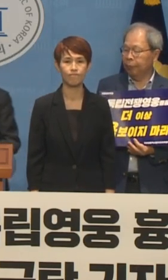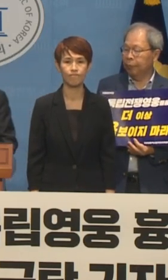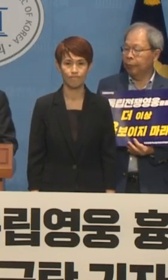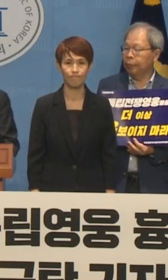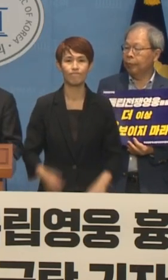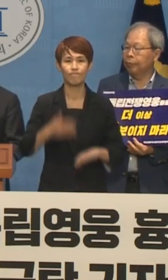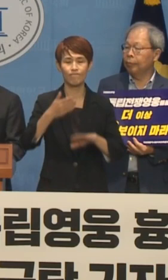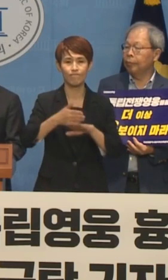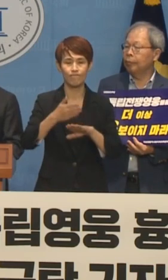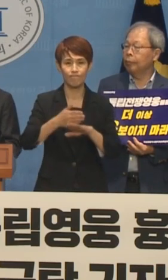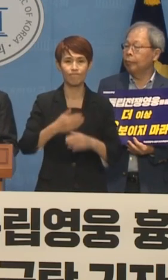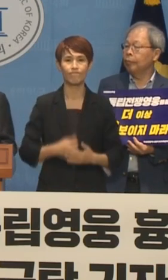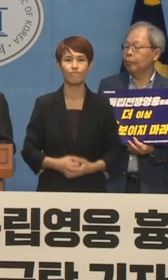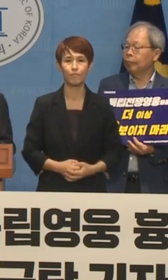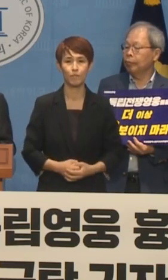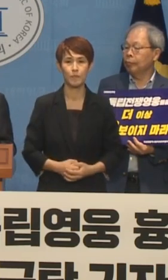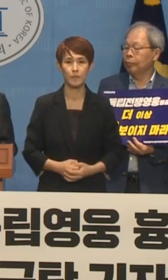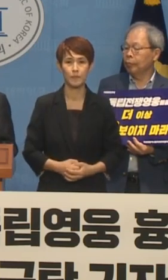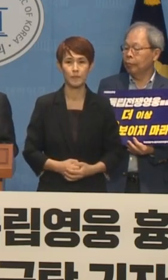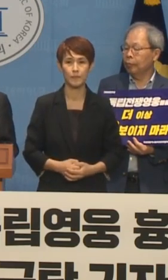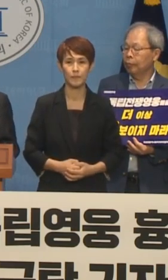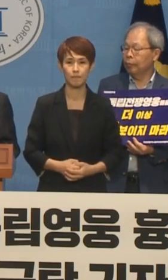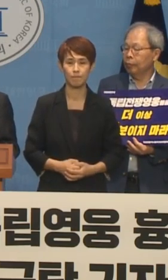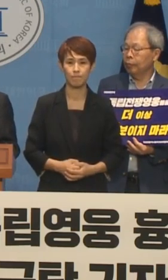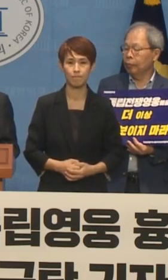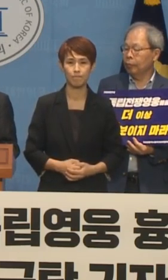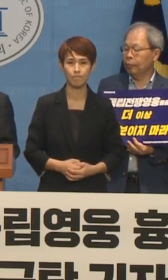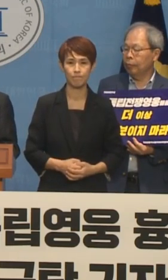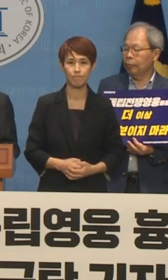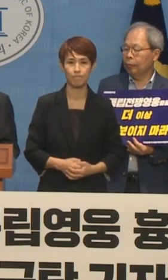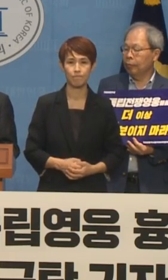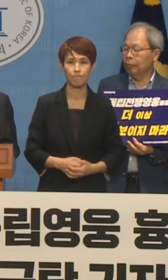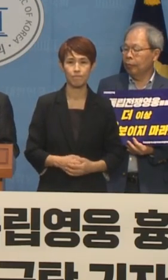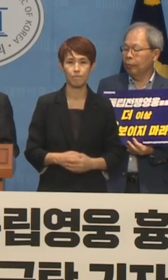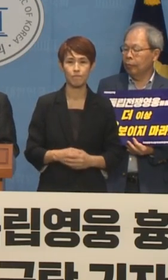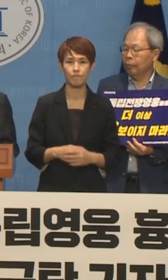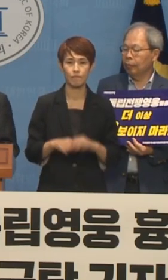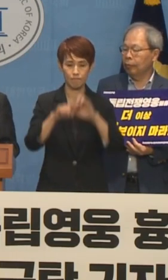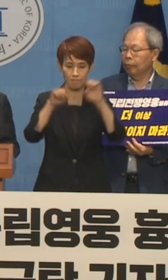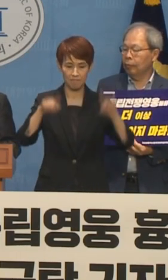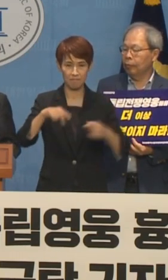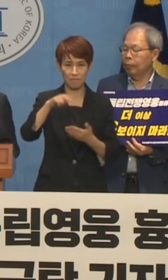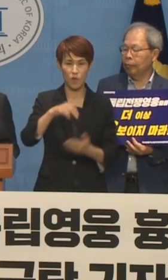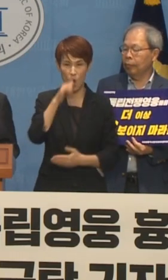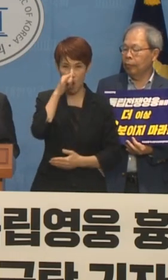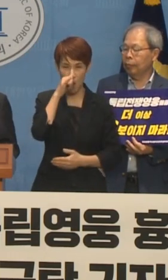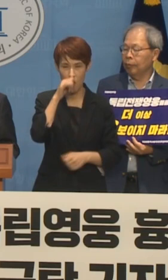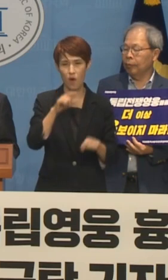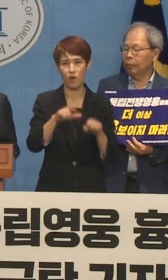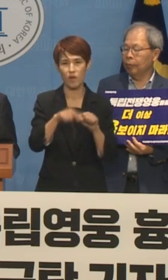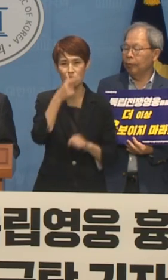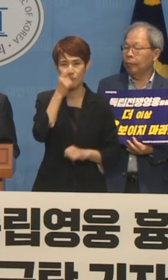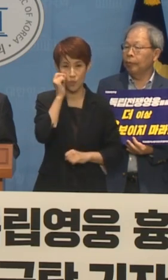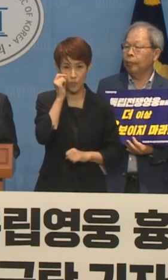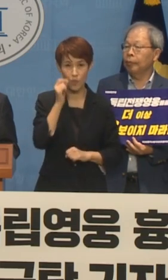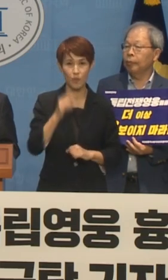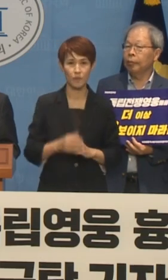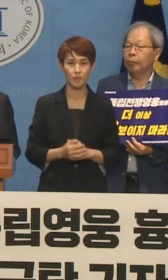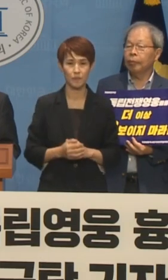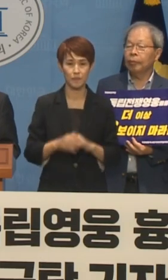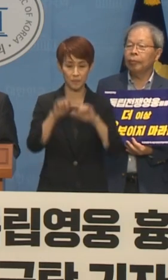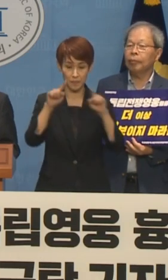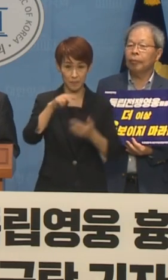네, 감사합니다. 저기 별도의 기자회견문이 준비되어 있는데 저희가 시간을 너무 많이 쓴 관계로